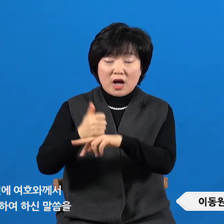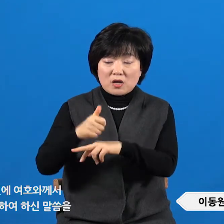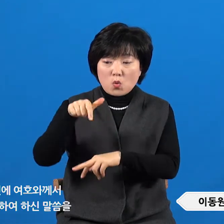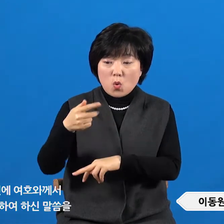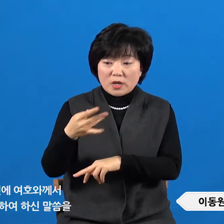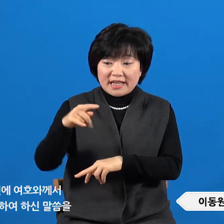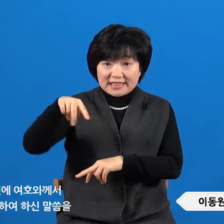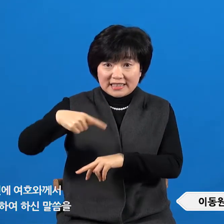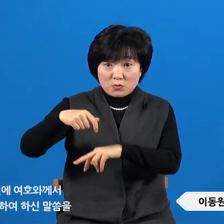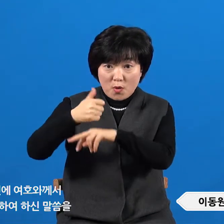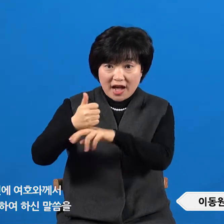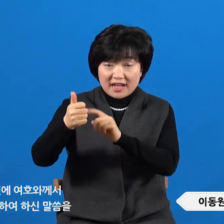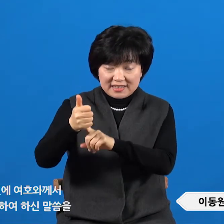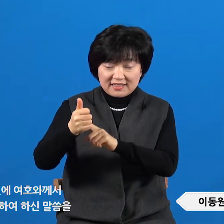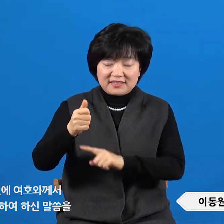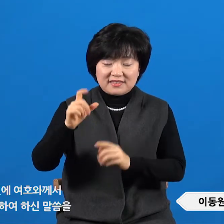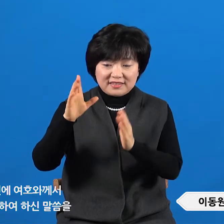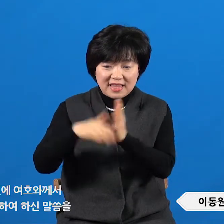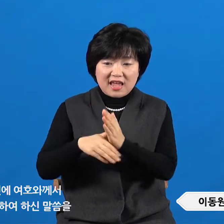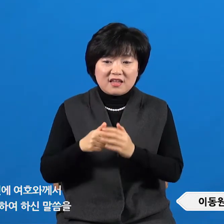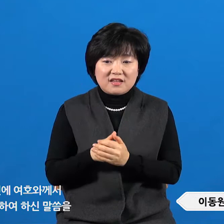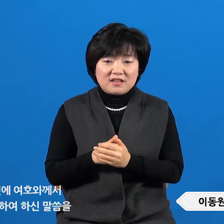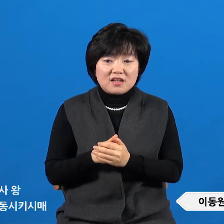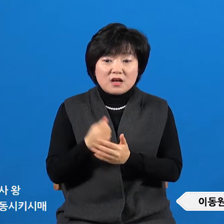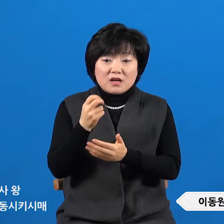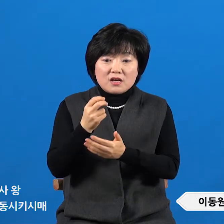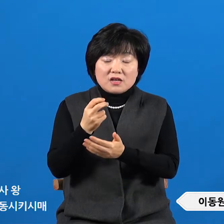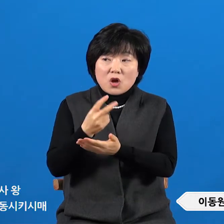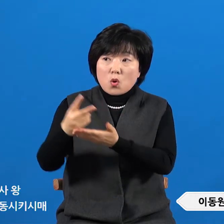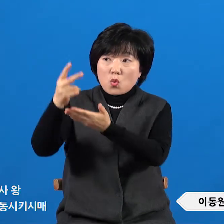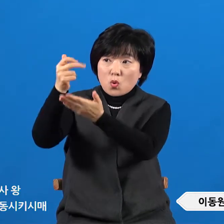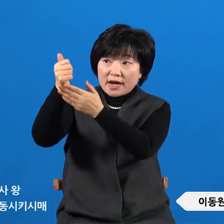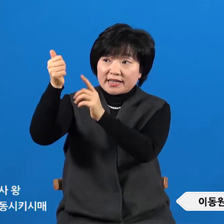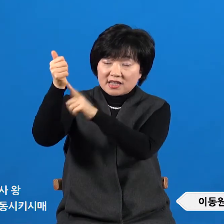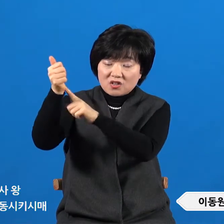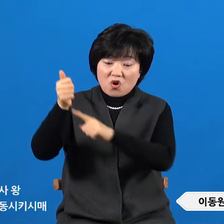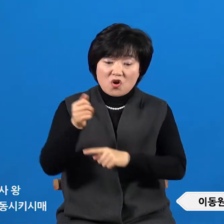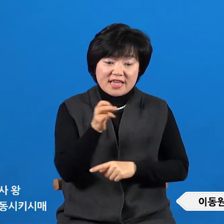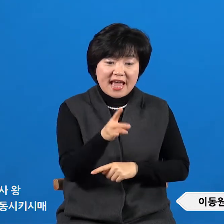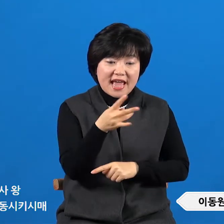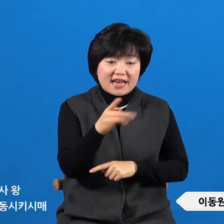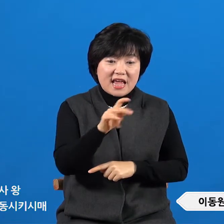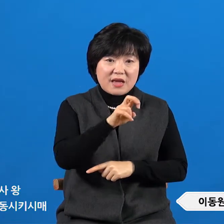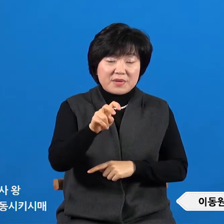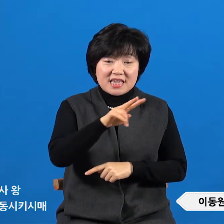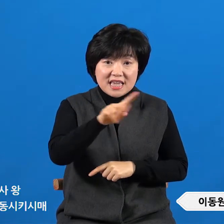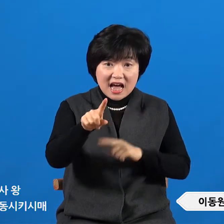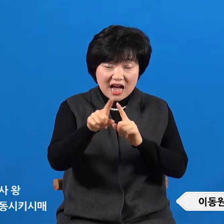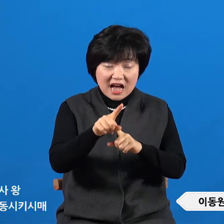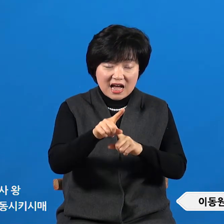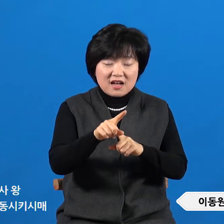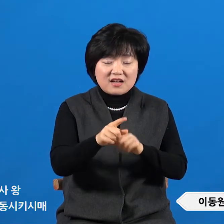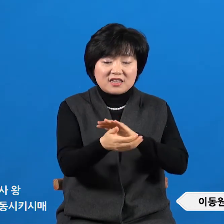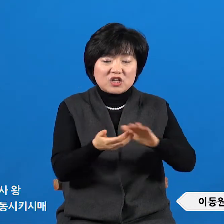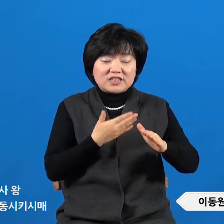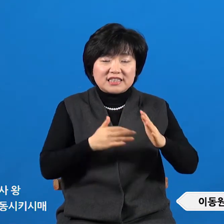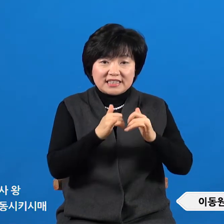바사왕 고레스 원년에 여호와께서 예레미야의 입으로 하신 말씀을 응하게 하시려고